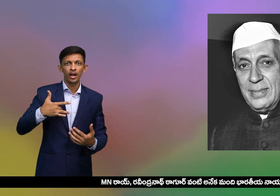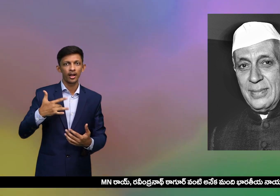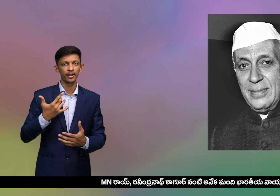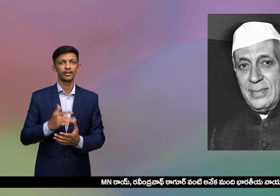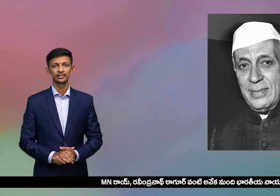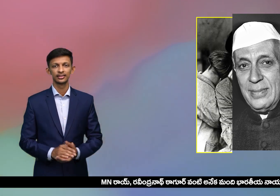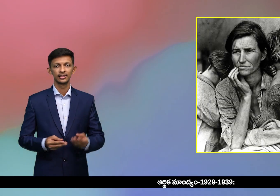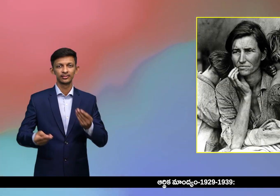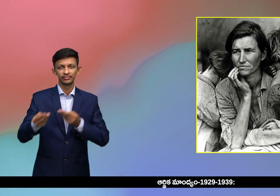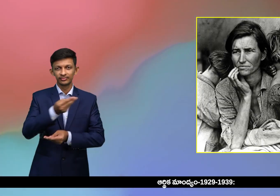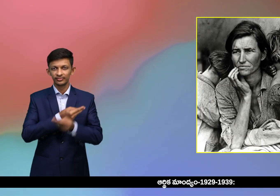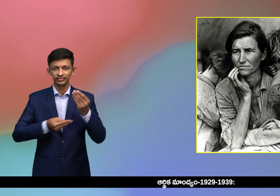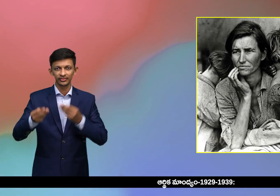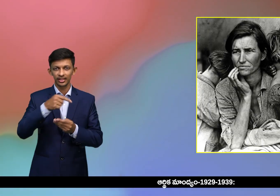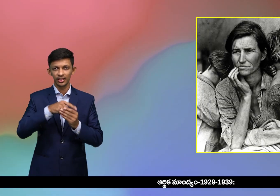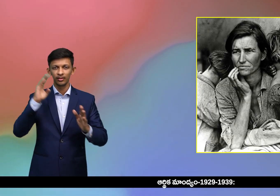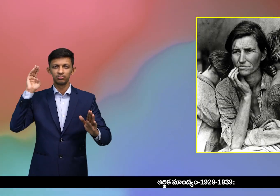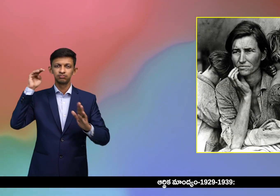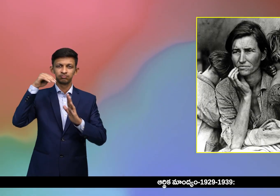పొందారు. ఆర్థిక మాంద్యం